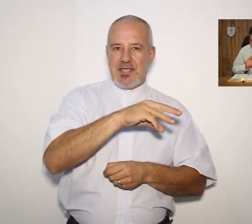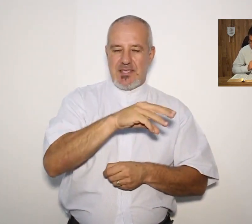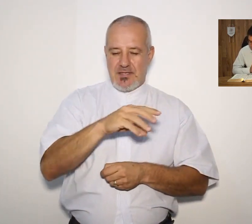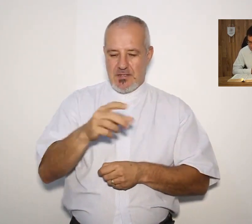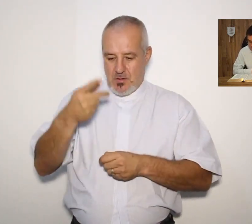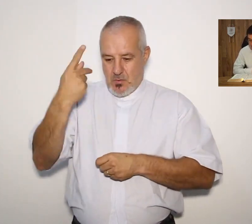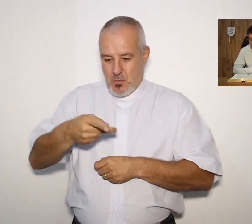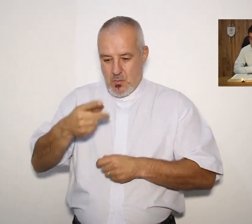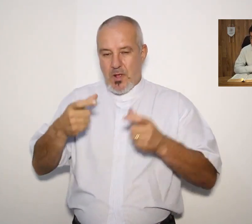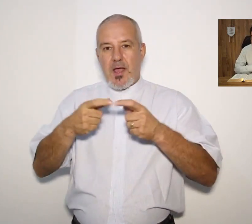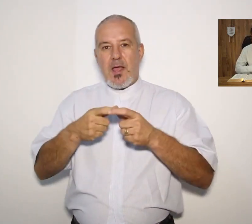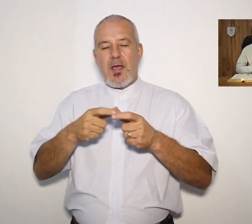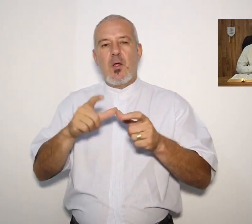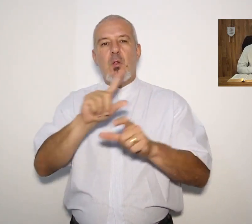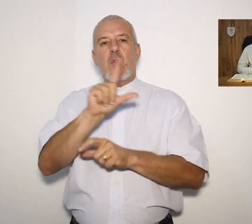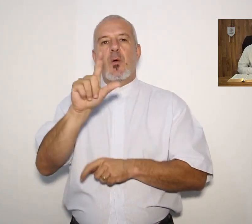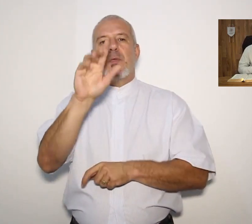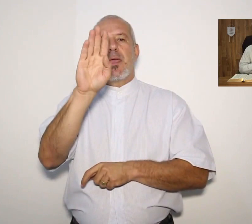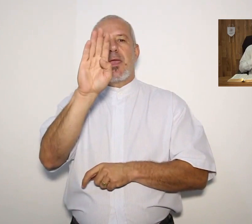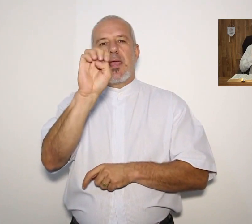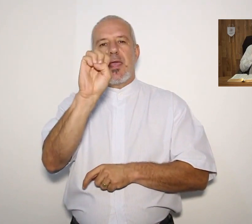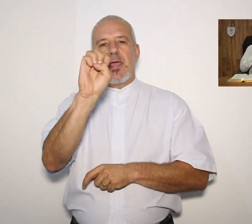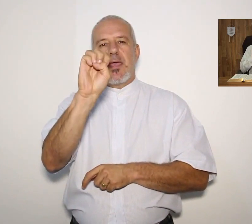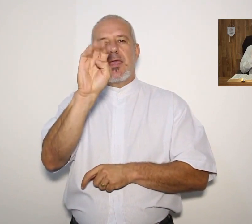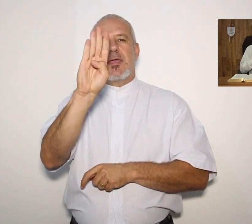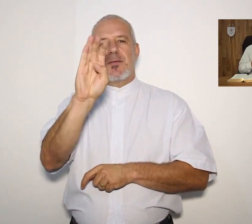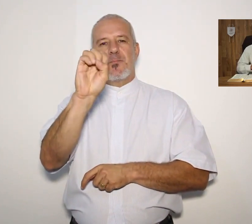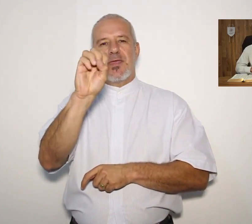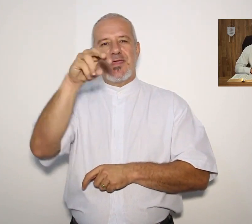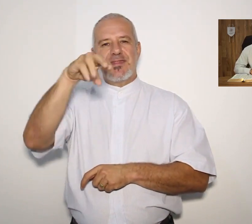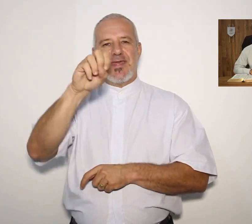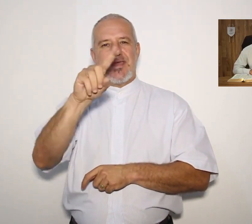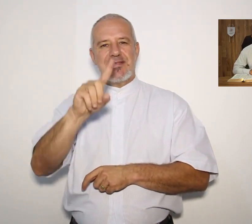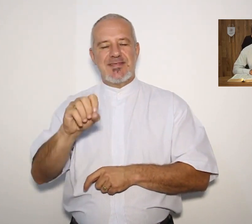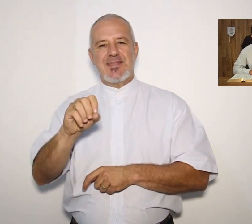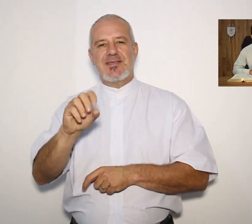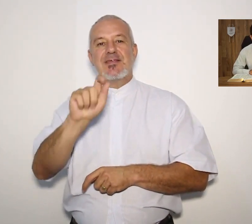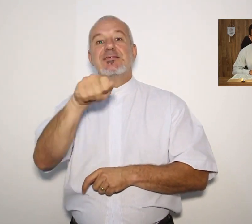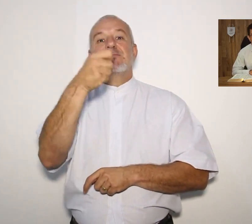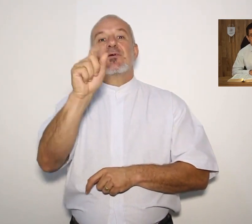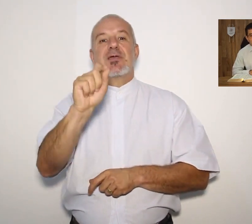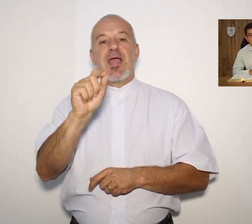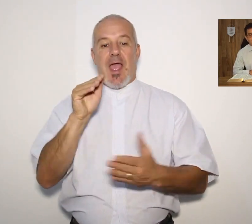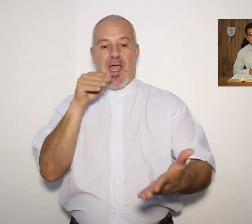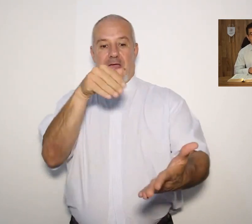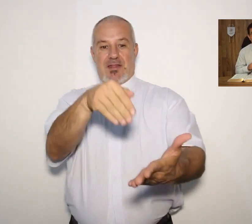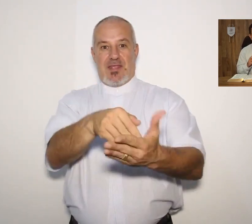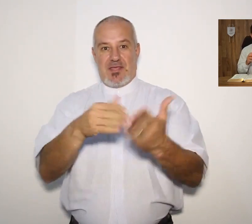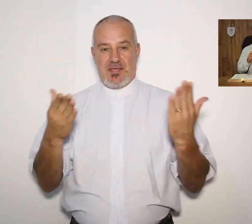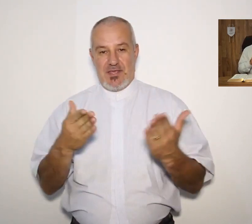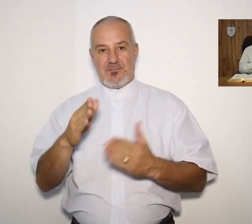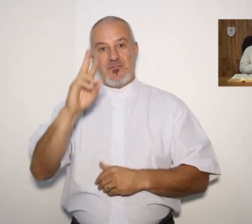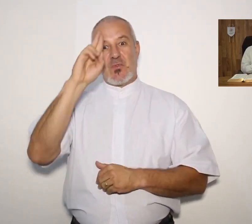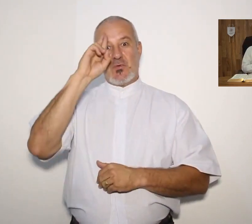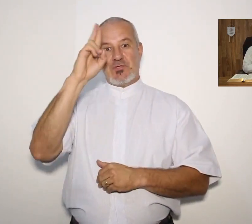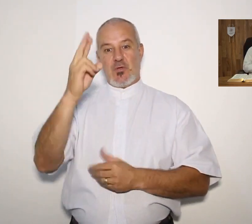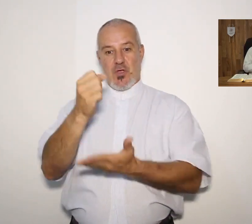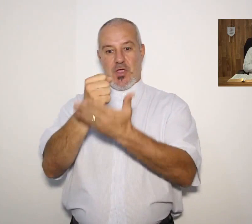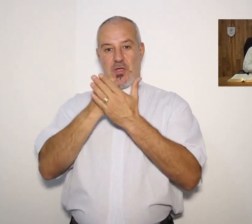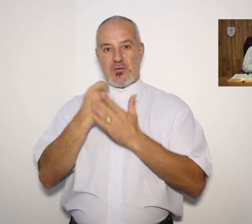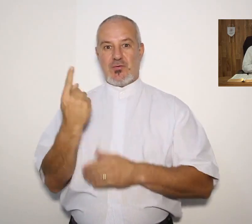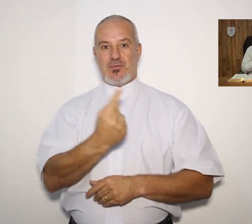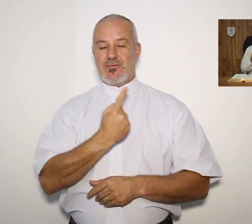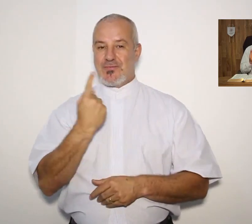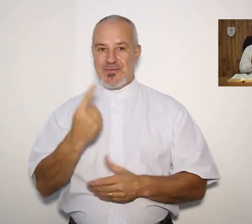e disse: Até aqui nos ajudou o Senhor. Eu tenho